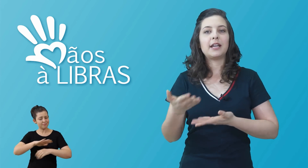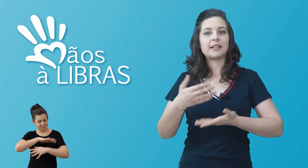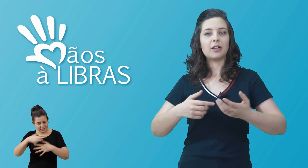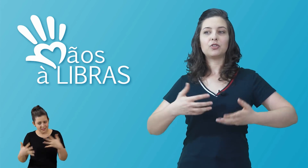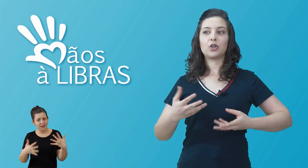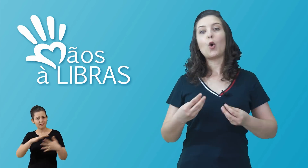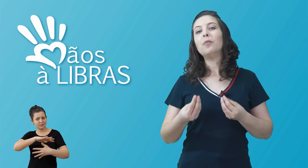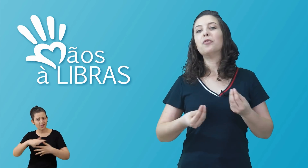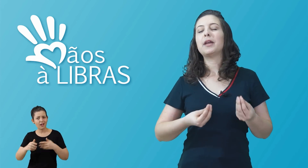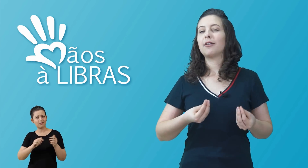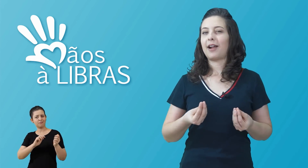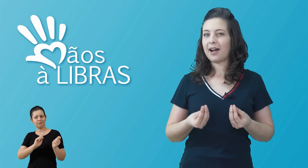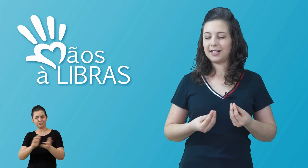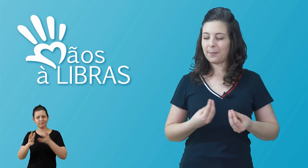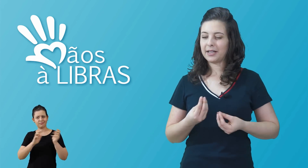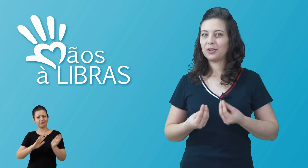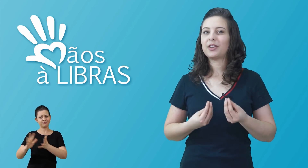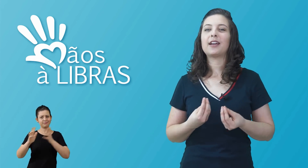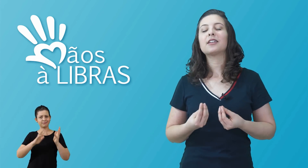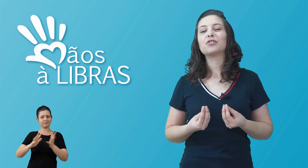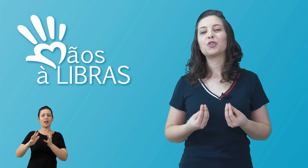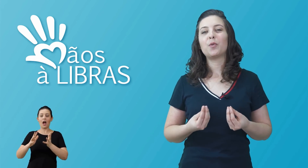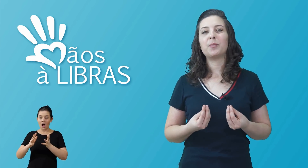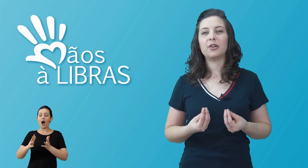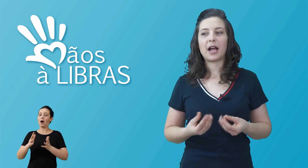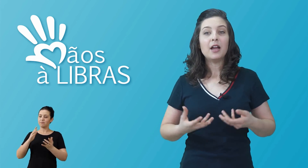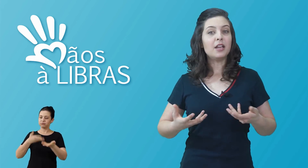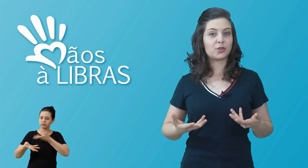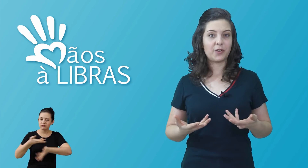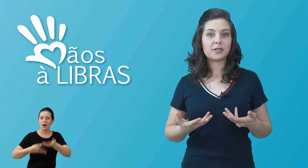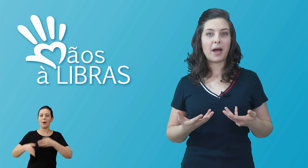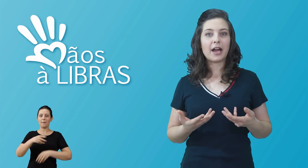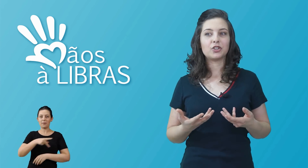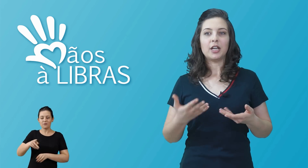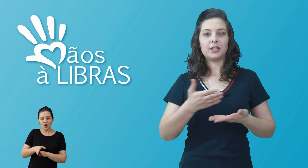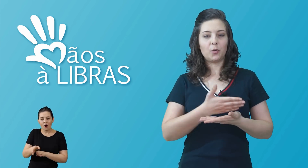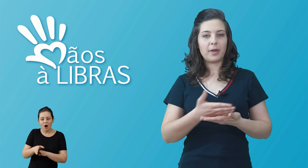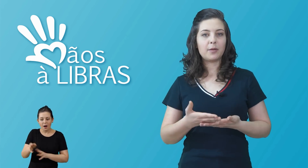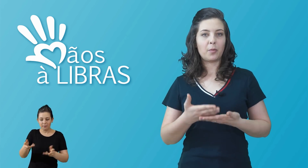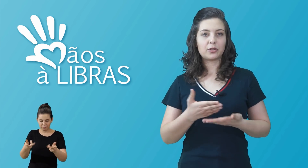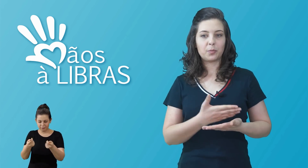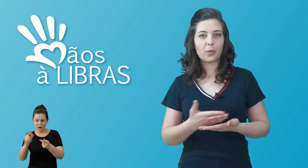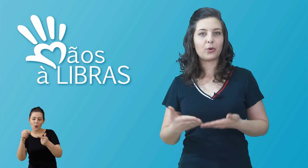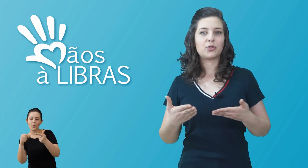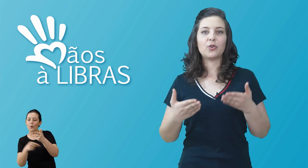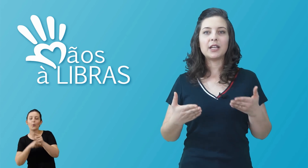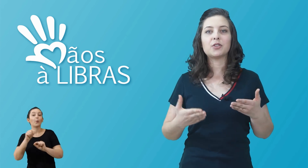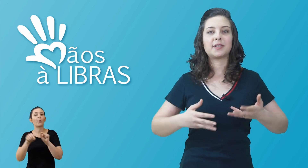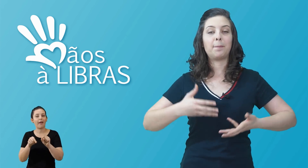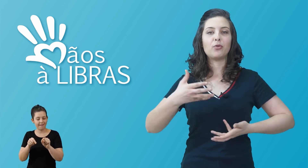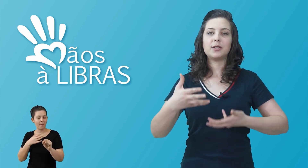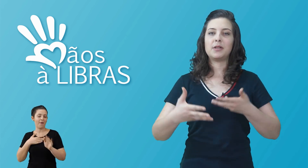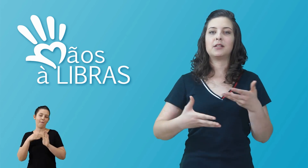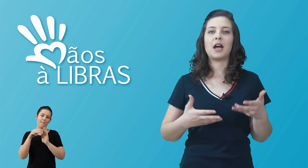sendo orientado de como melhorar, ali aprendendo técnicas de como melhorar. Isso faz parte. Então, meu método proporciona